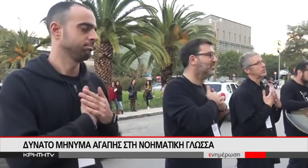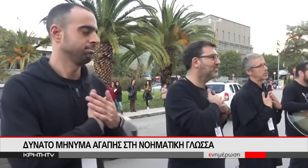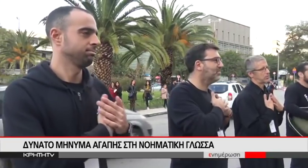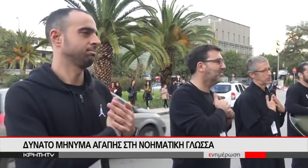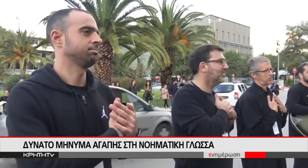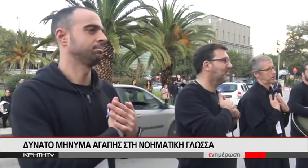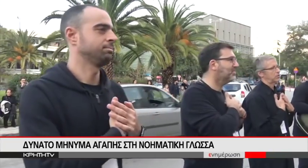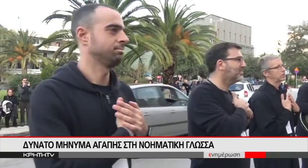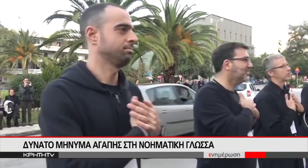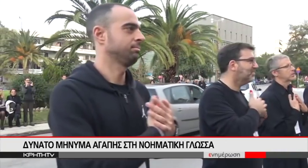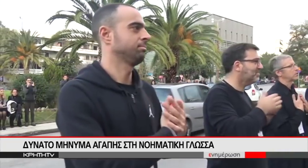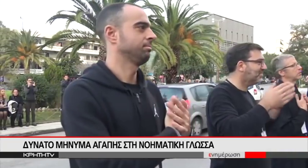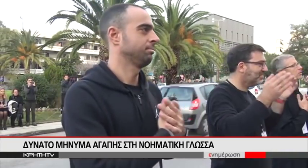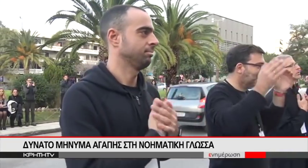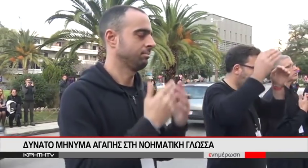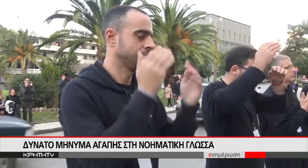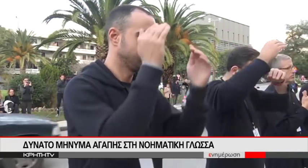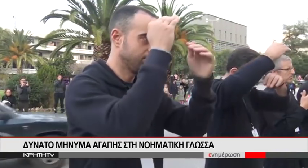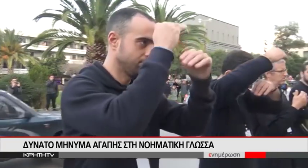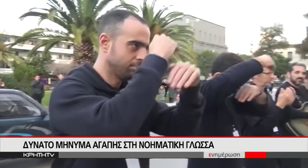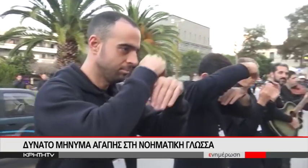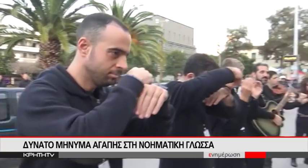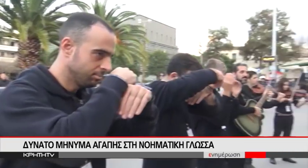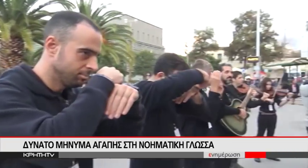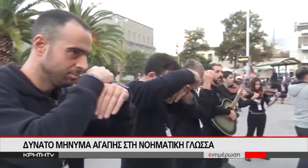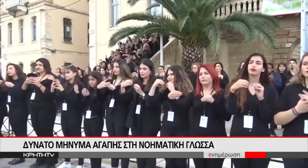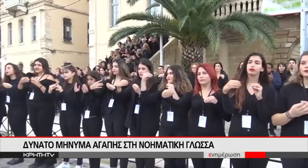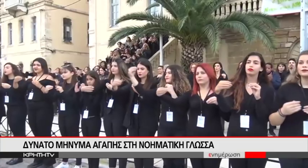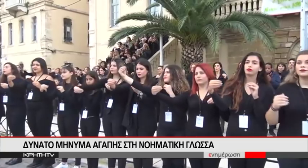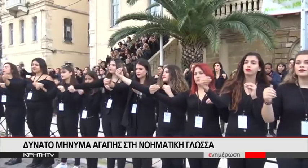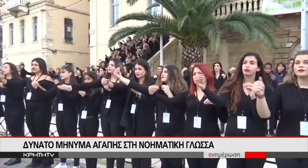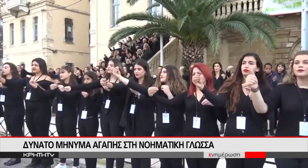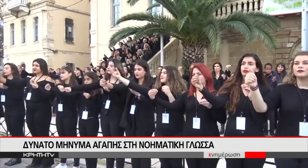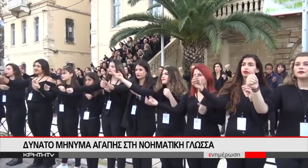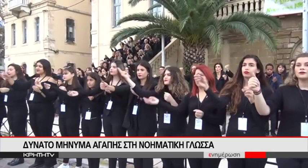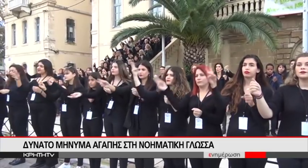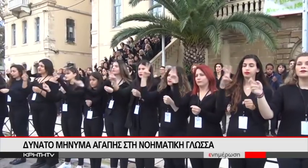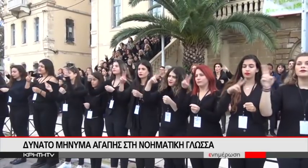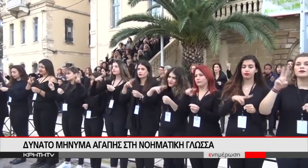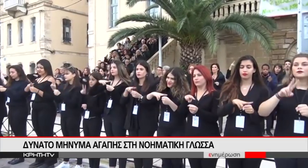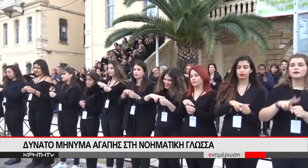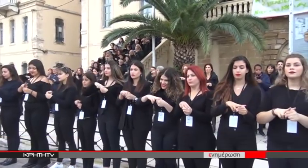και εκφράζονται μέσω της μουσικής. Με το τελευταίο τους δρόμενο θέλησαν να στείλουν ένα ηχηρό μήνυμα αγάπης.